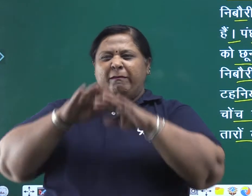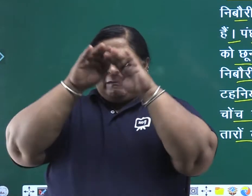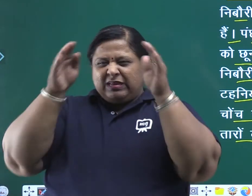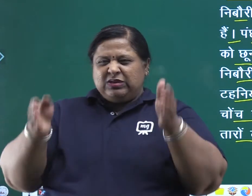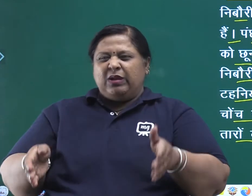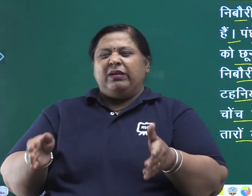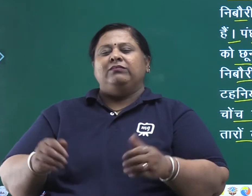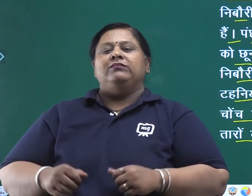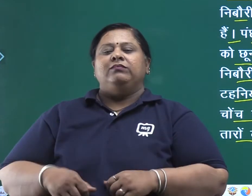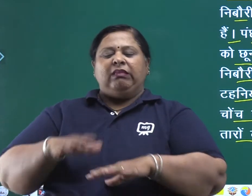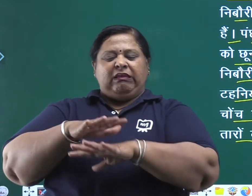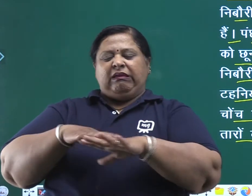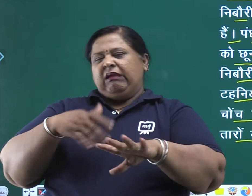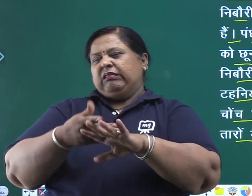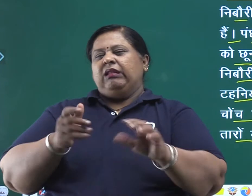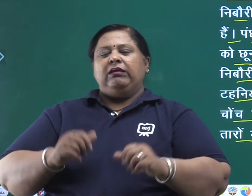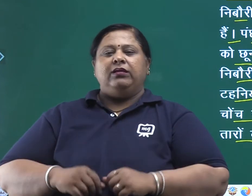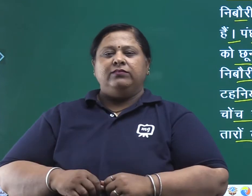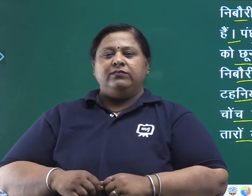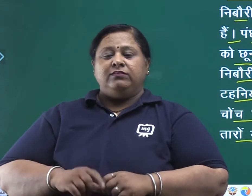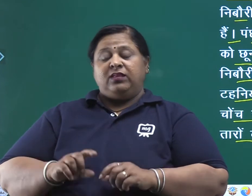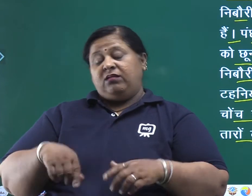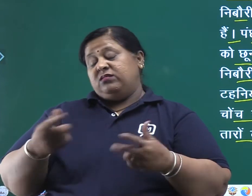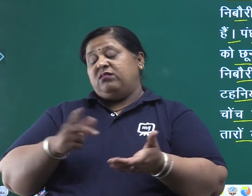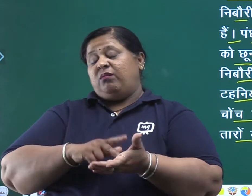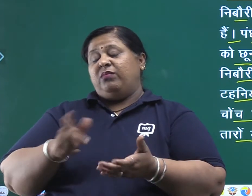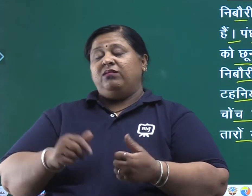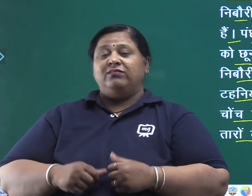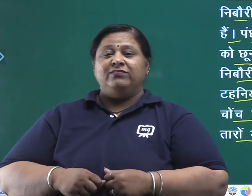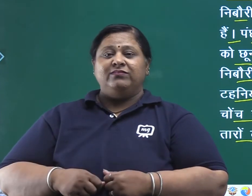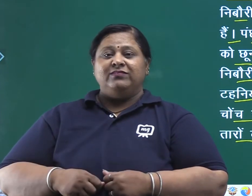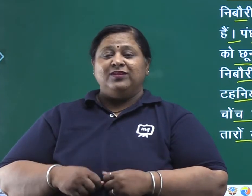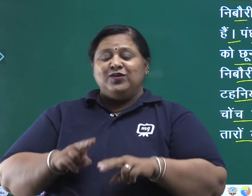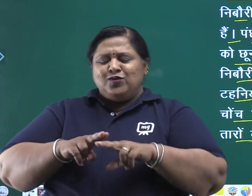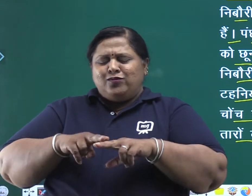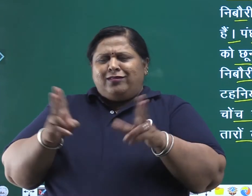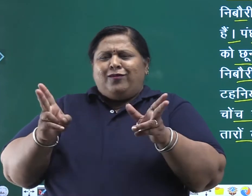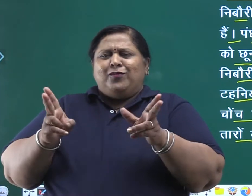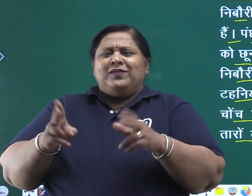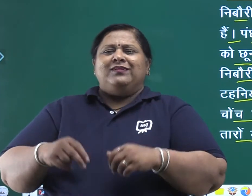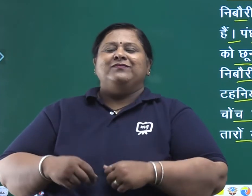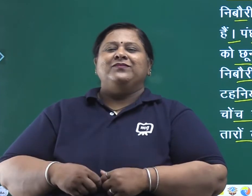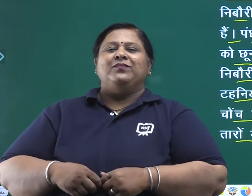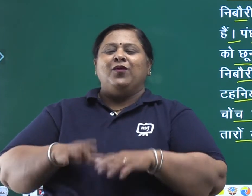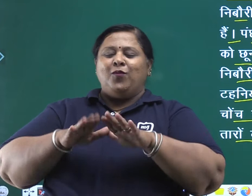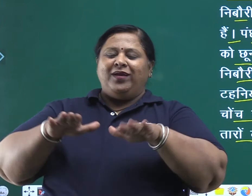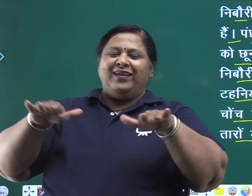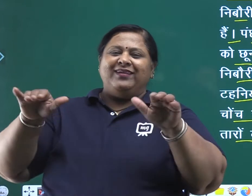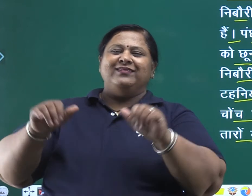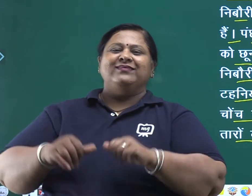में कैद रहने के स्थान पर स्वतंत्र रूप से